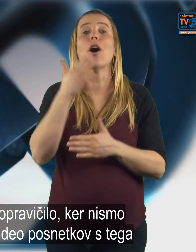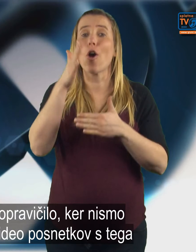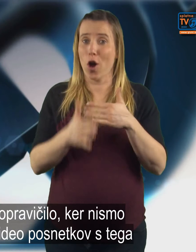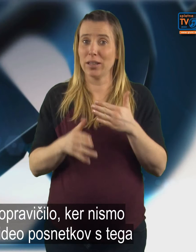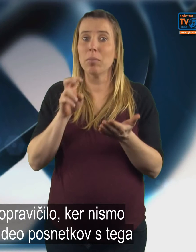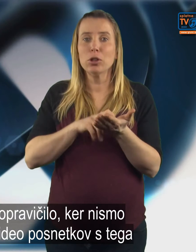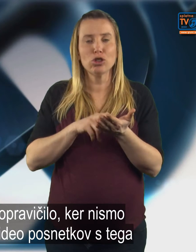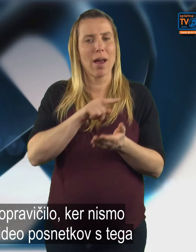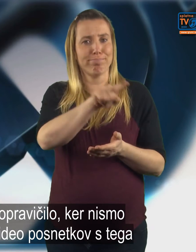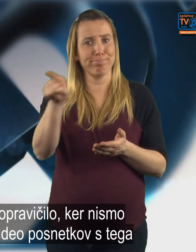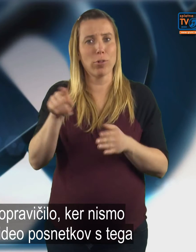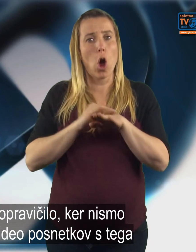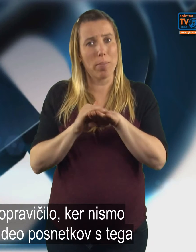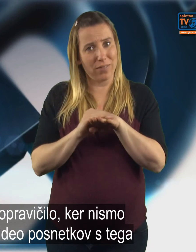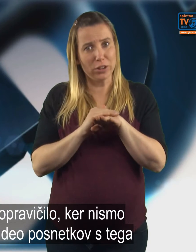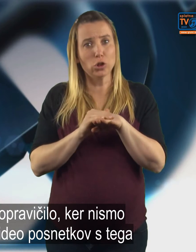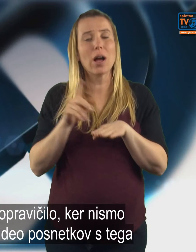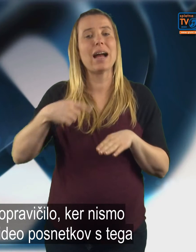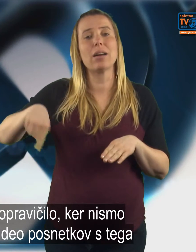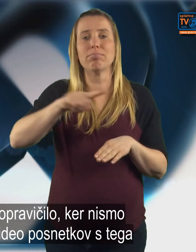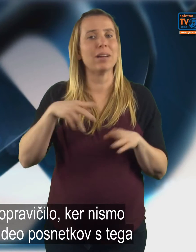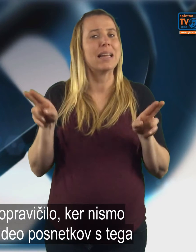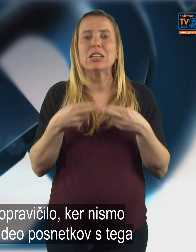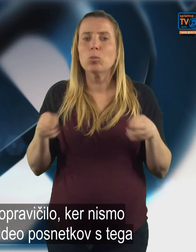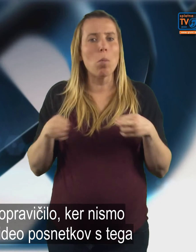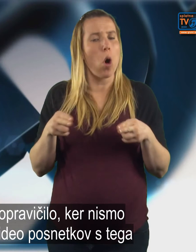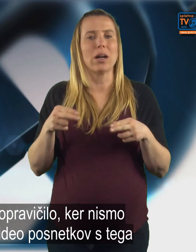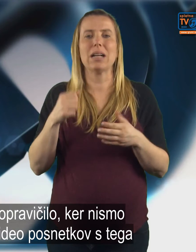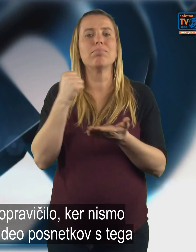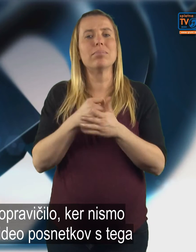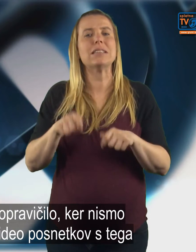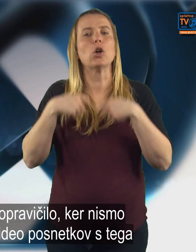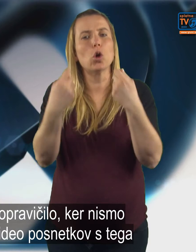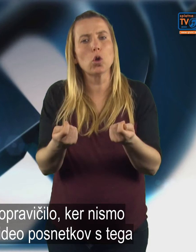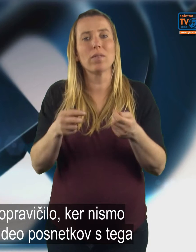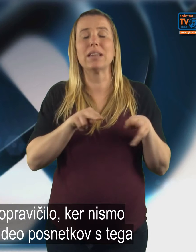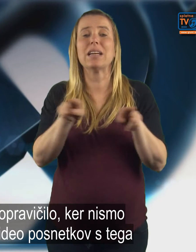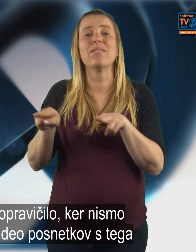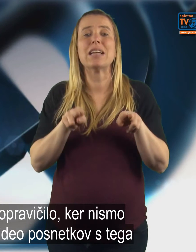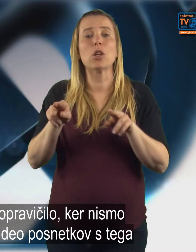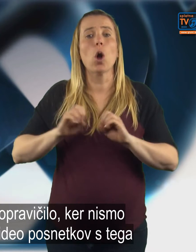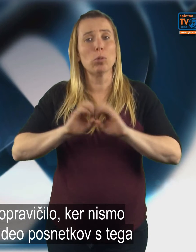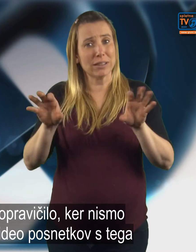Za konec pa še opravičilo, ker nismo mogli zagotoviti videoposnetkov s tega prvenstva, imeli smo